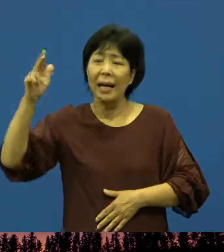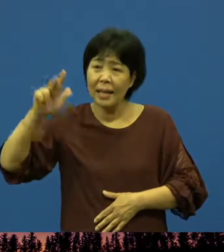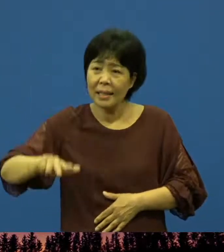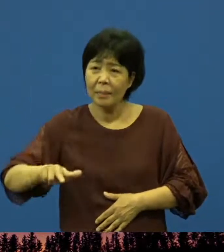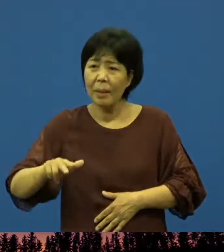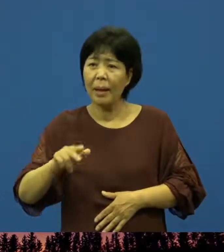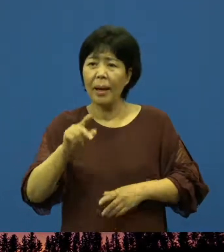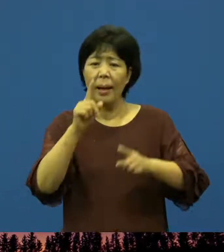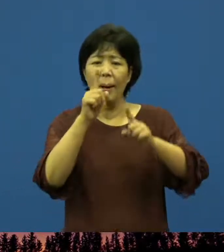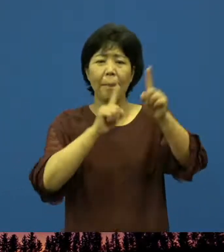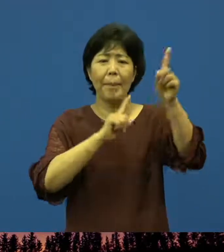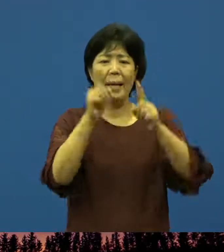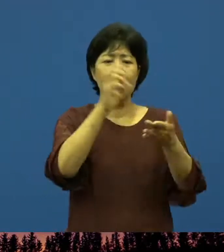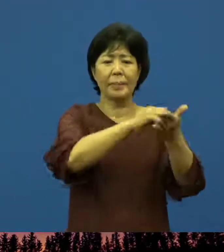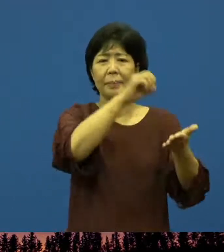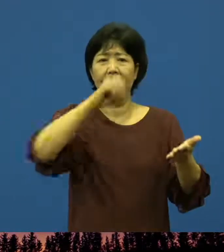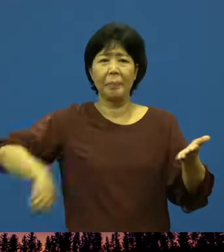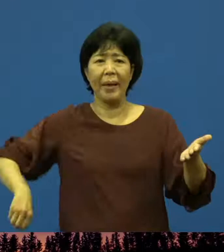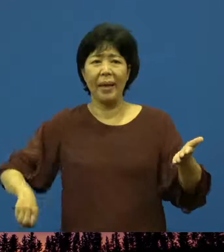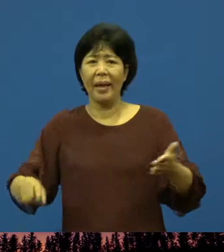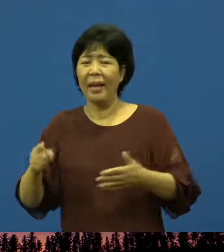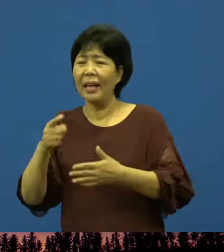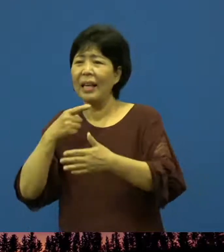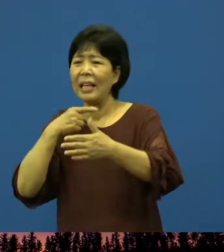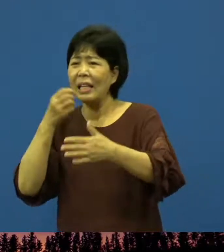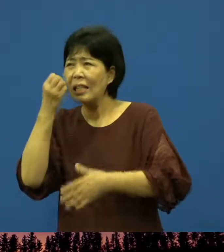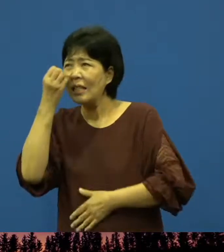말씀이 없는 체험을 강조할